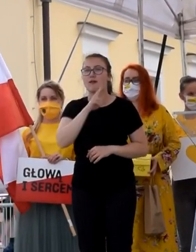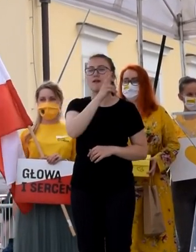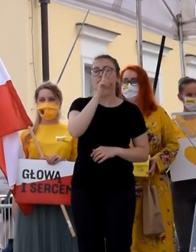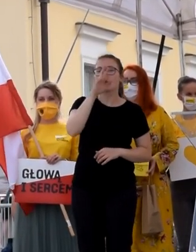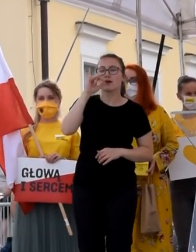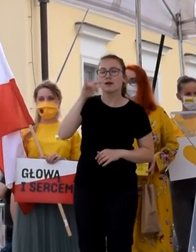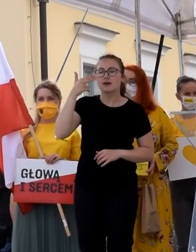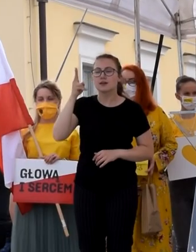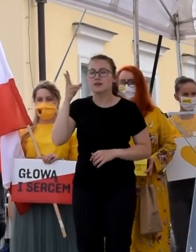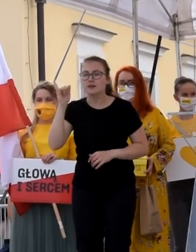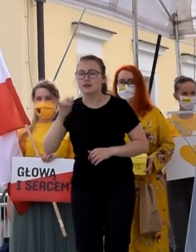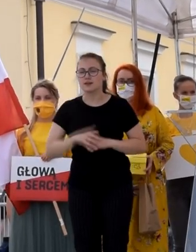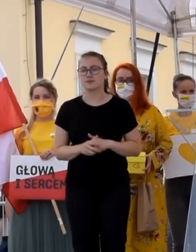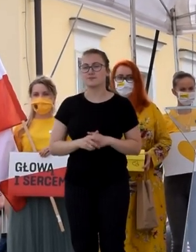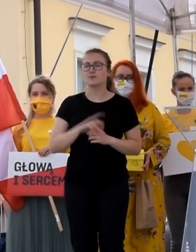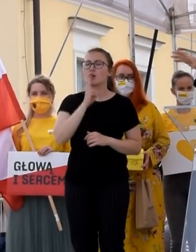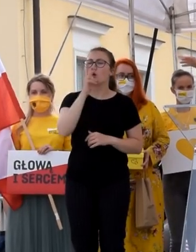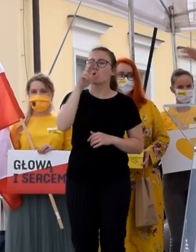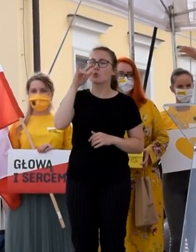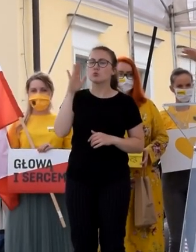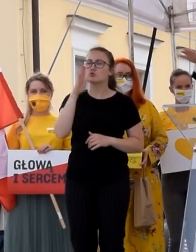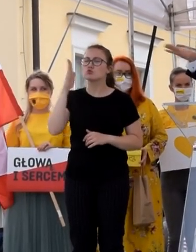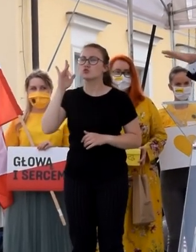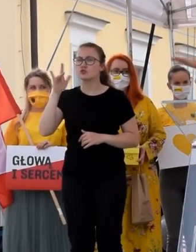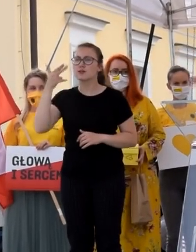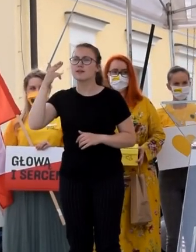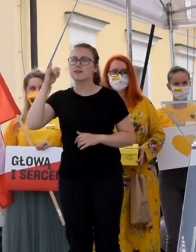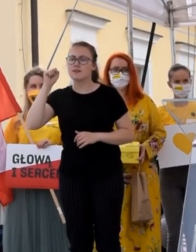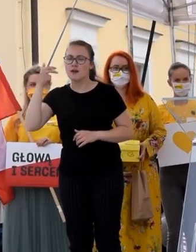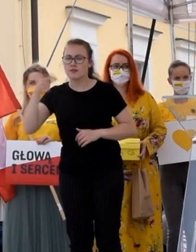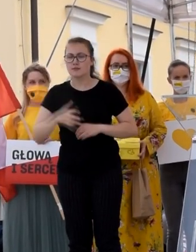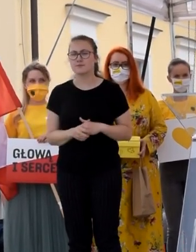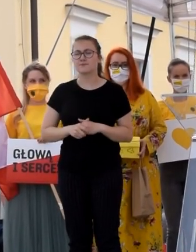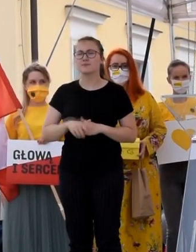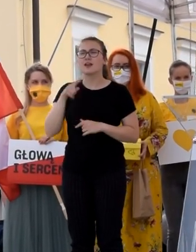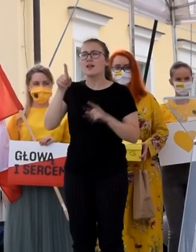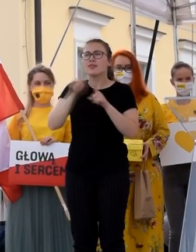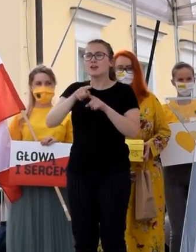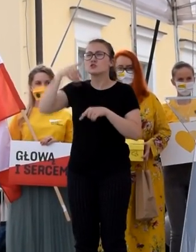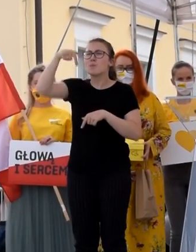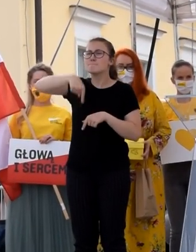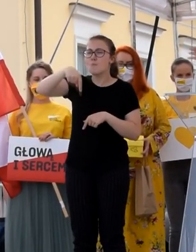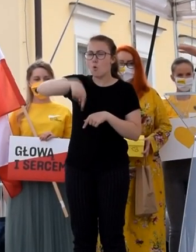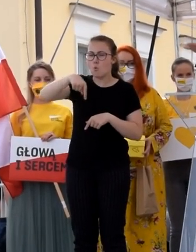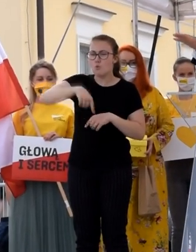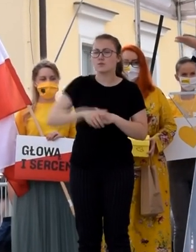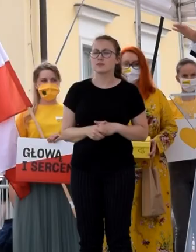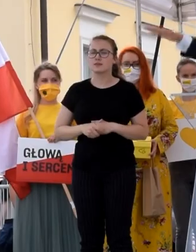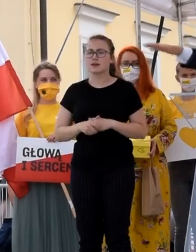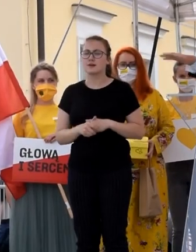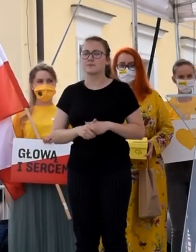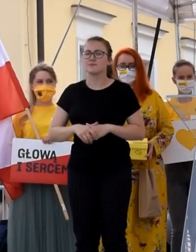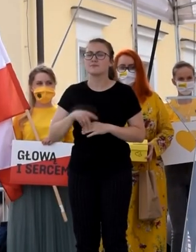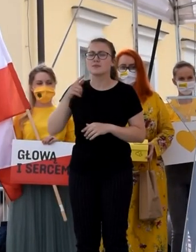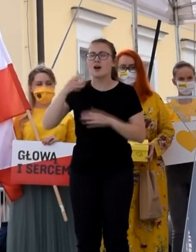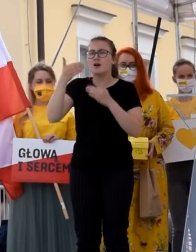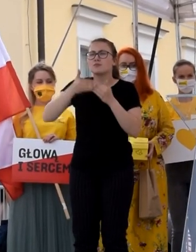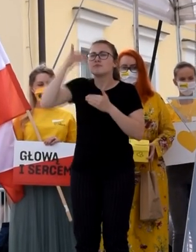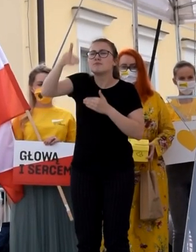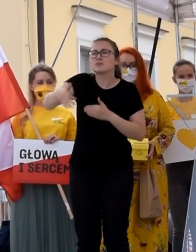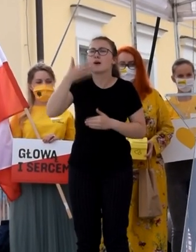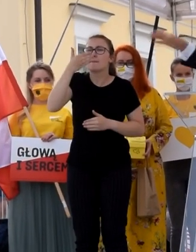Bochonik, do Kruszynian i na południe, tam krainą otwartych okiennic, aż za Michałowo,